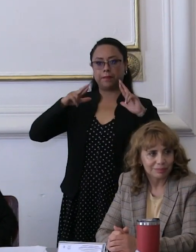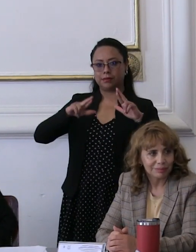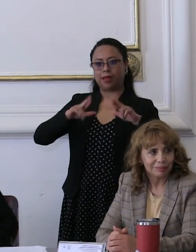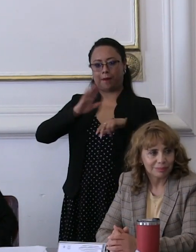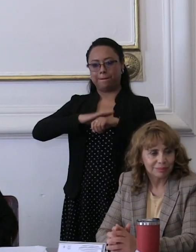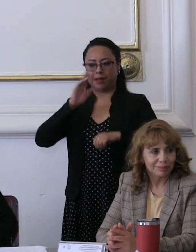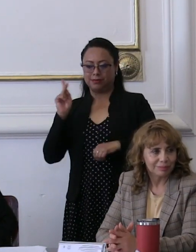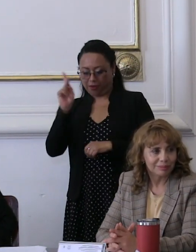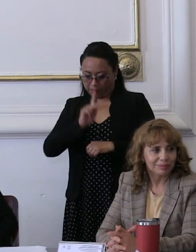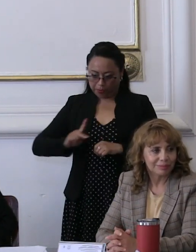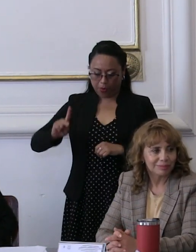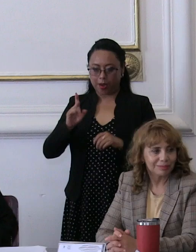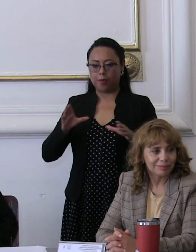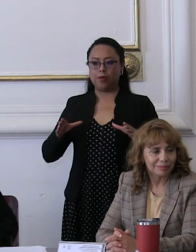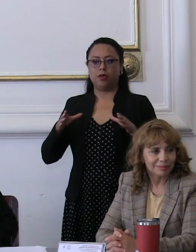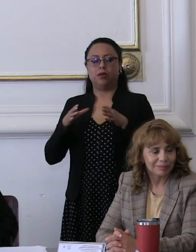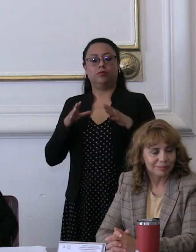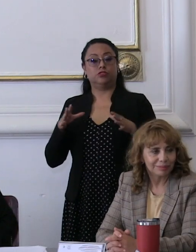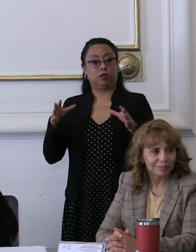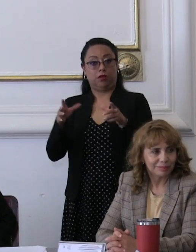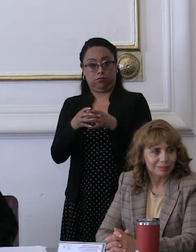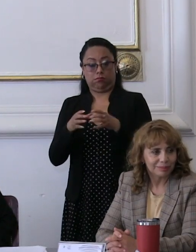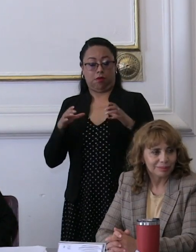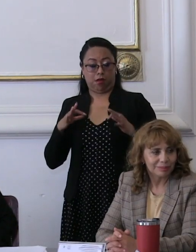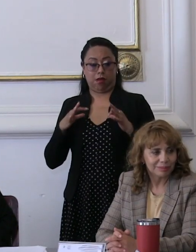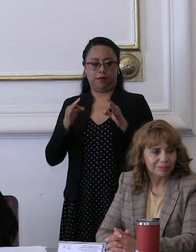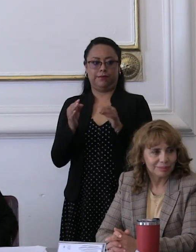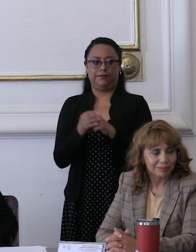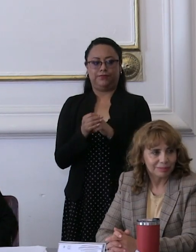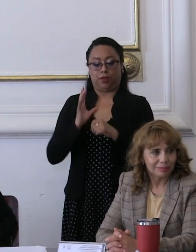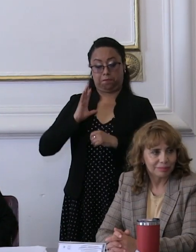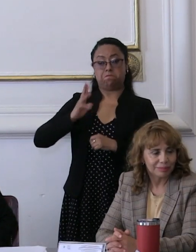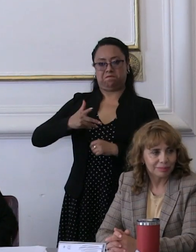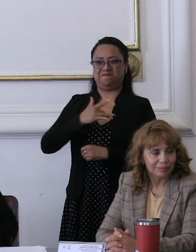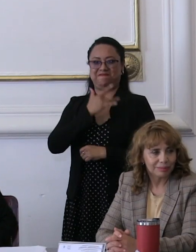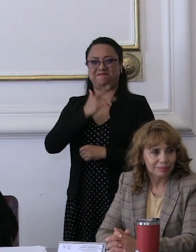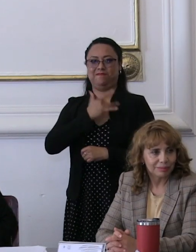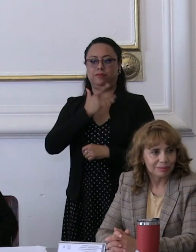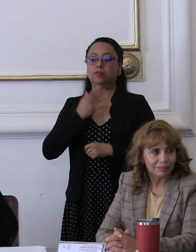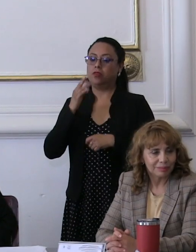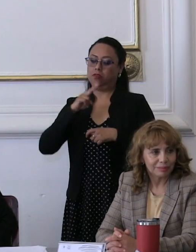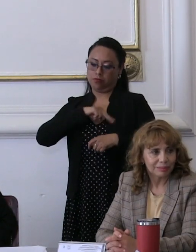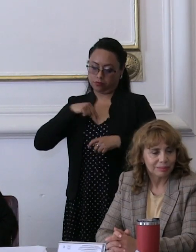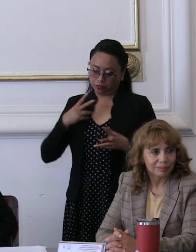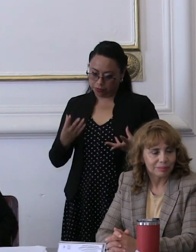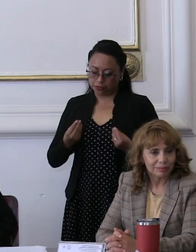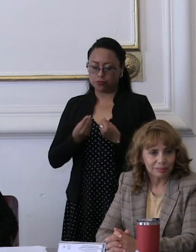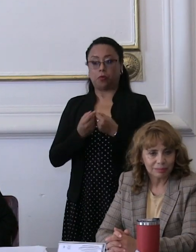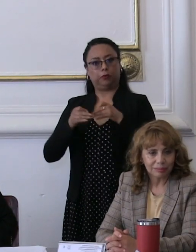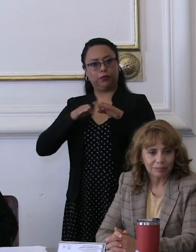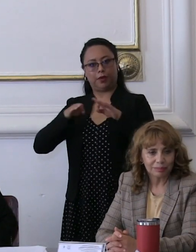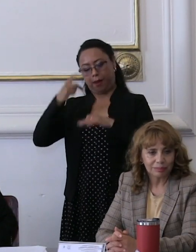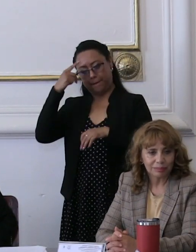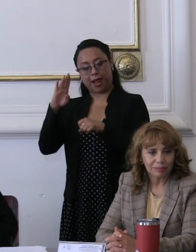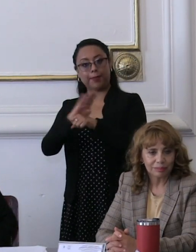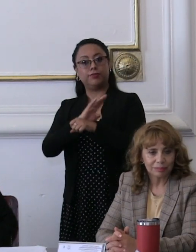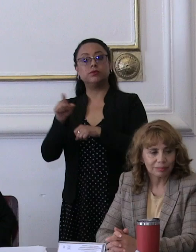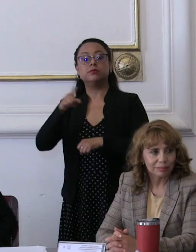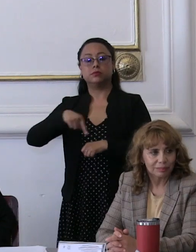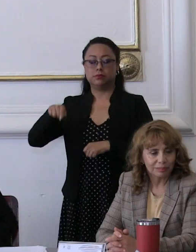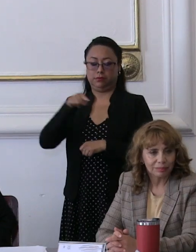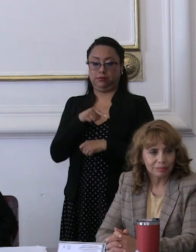pueblos y barrios originarios de la ciudad, orgullosamente. Vamos a trabajar muy duro por ellos.